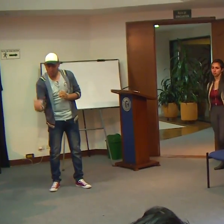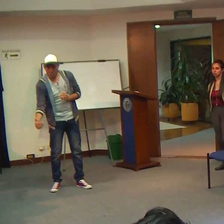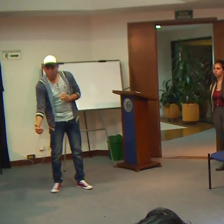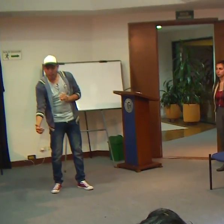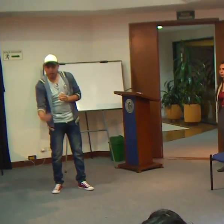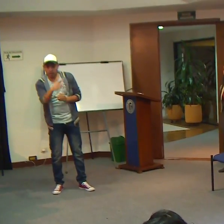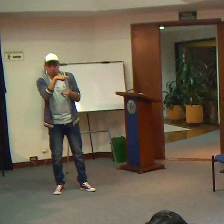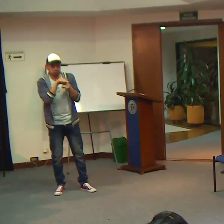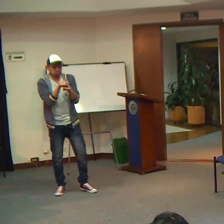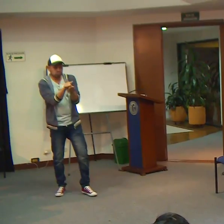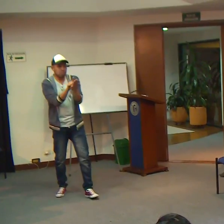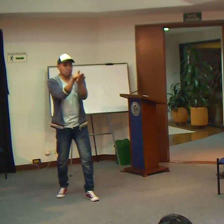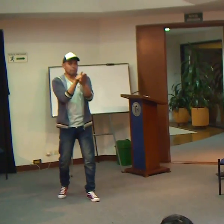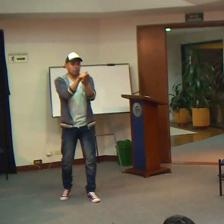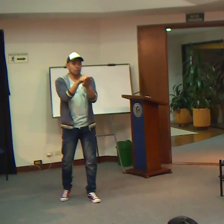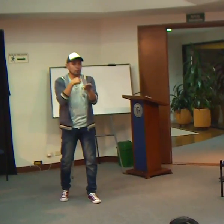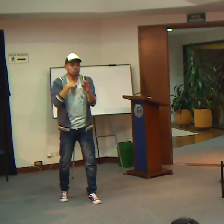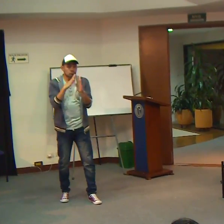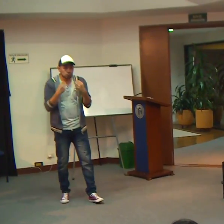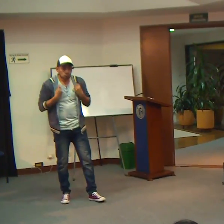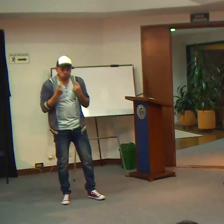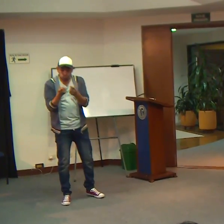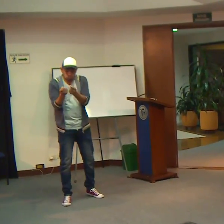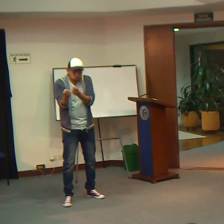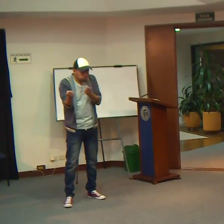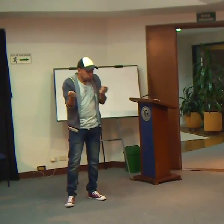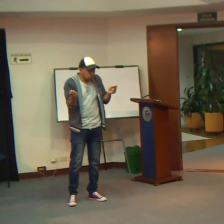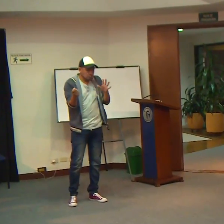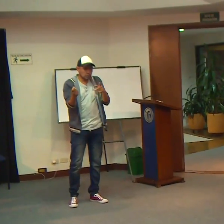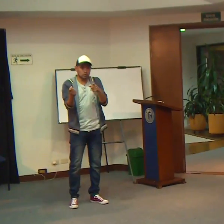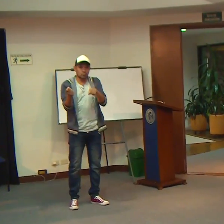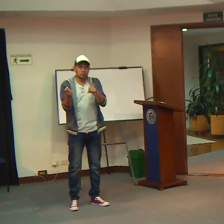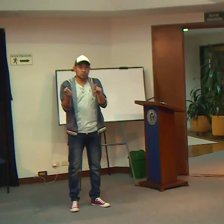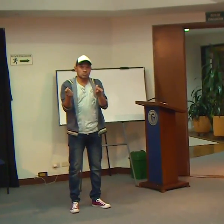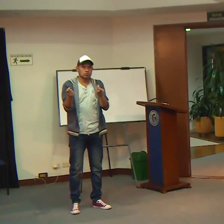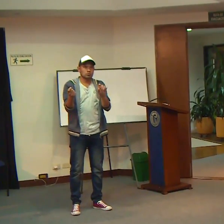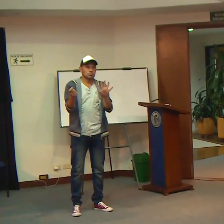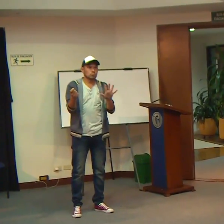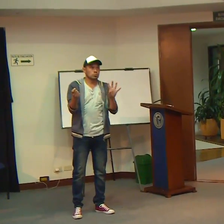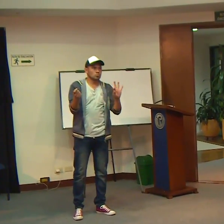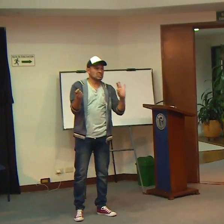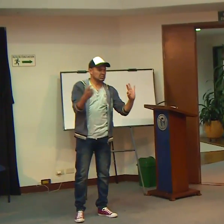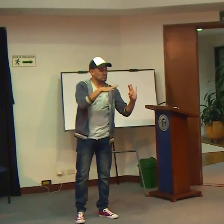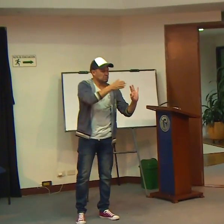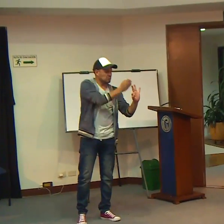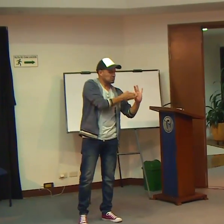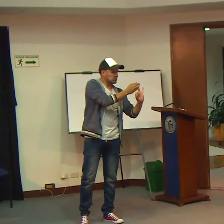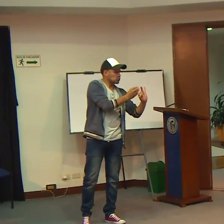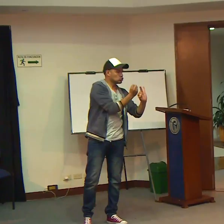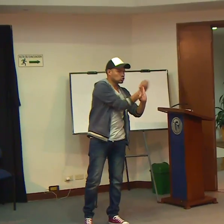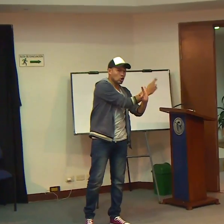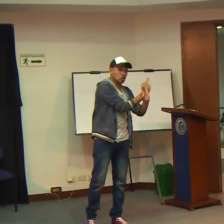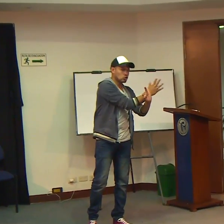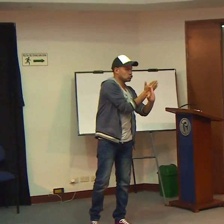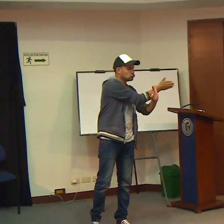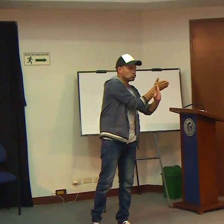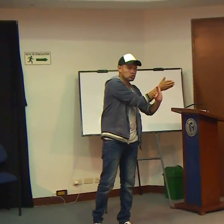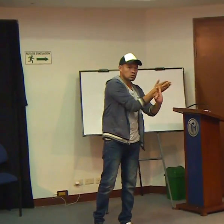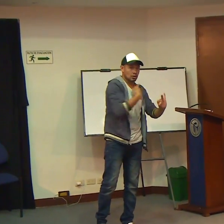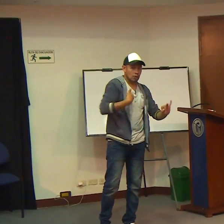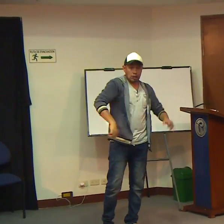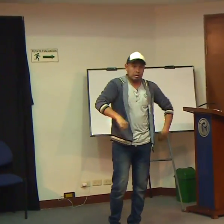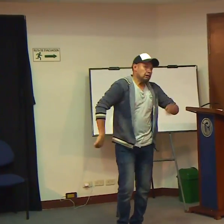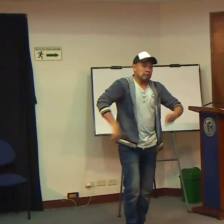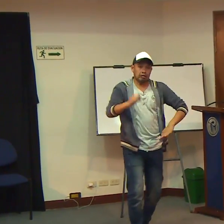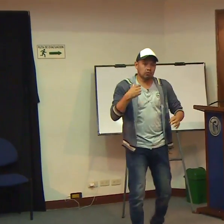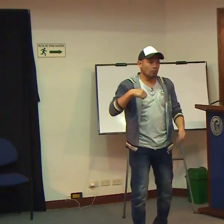1985 o 86, el M-19, yo estaba muy pequeño, cuando pasó lo del Palacio de Justicia, yo vivía cerca allí más o menos a tres